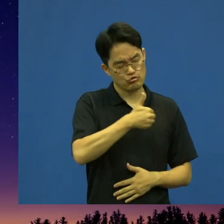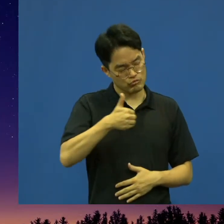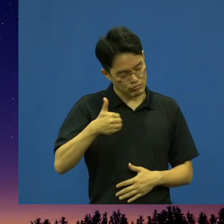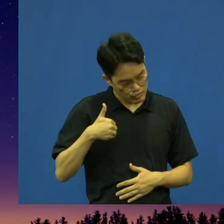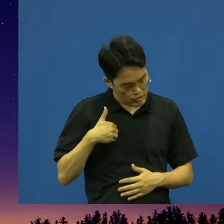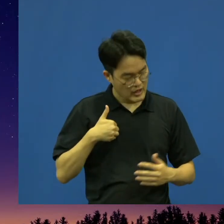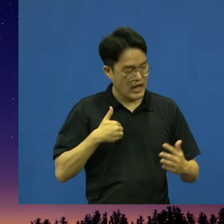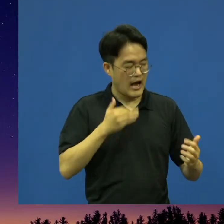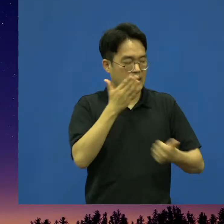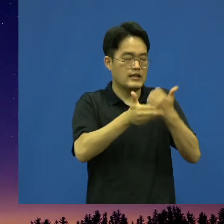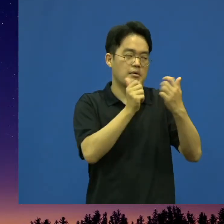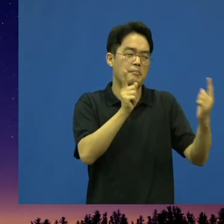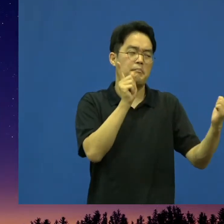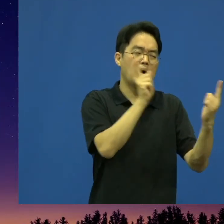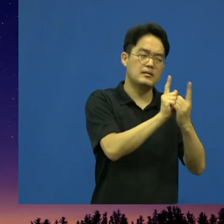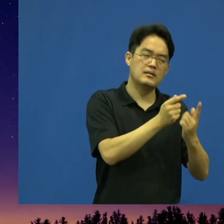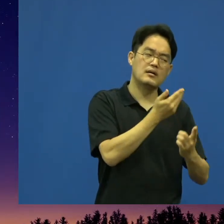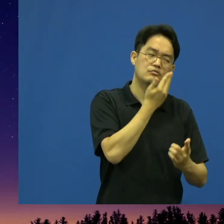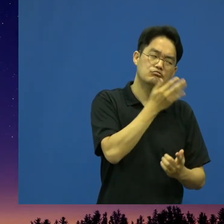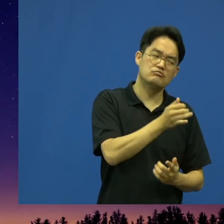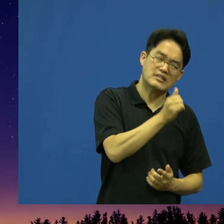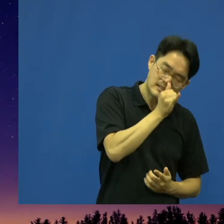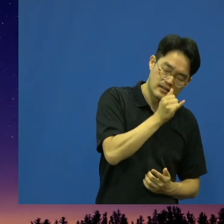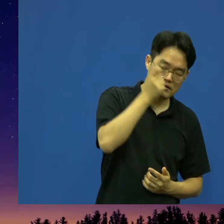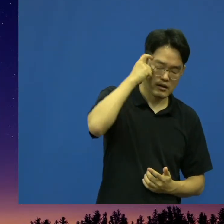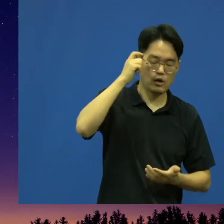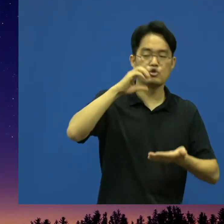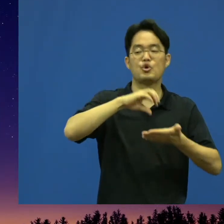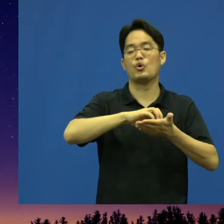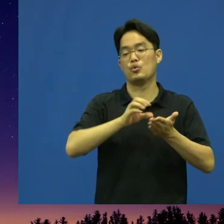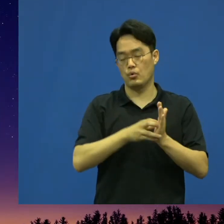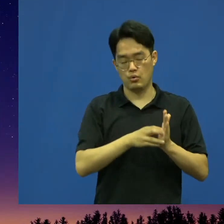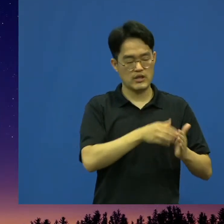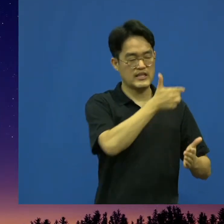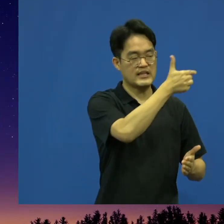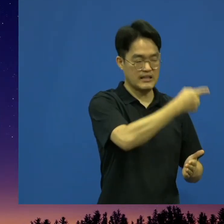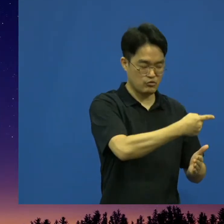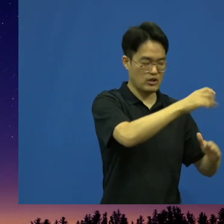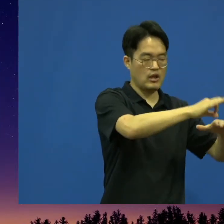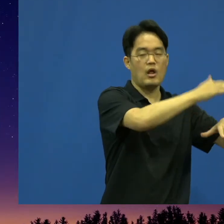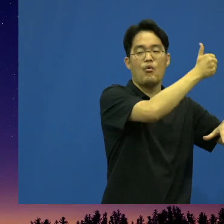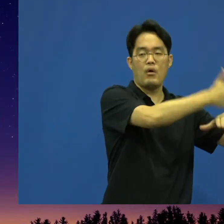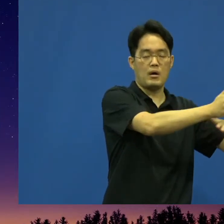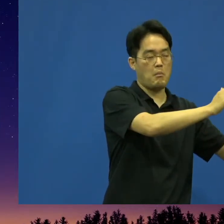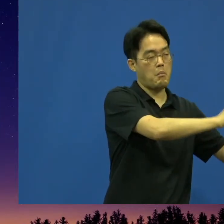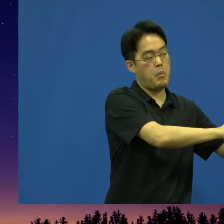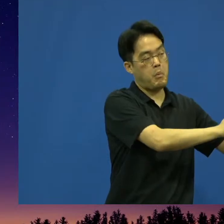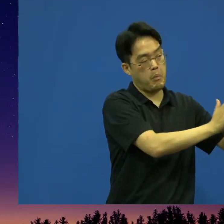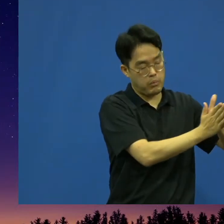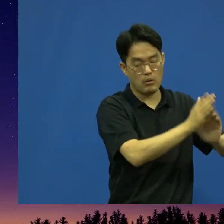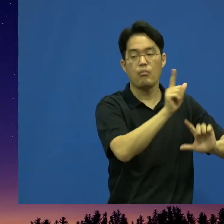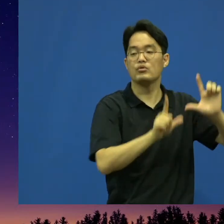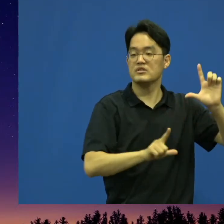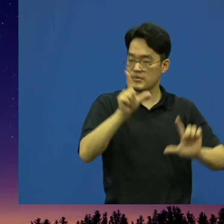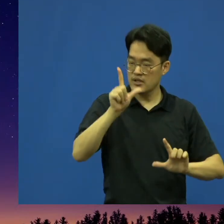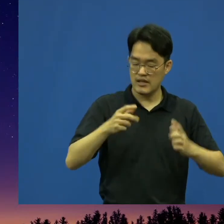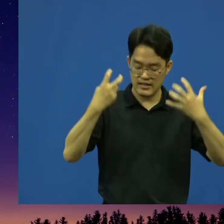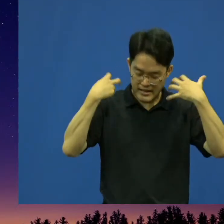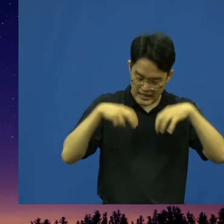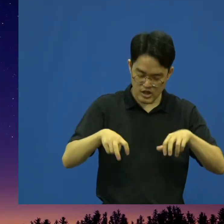만큼 느부갓네살의 변화가 2장, 3장, 4장에 드러나고, 4장에